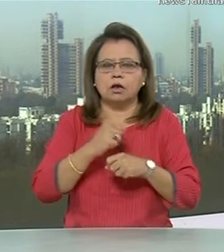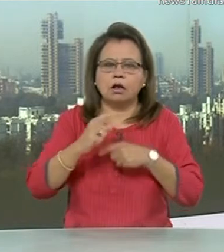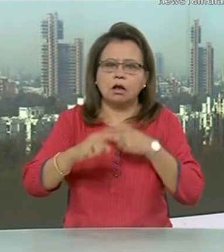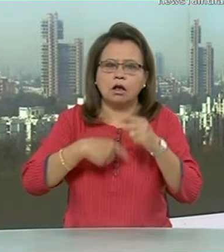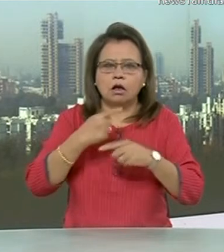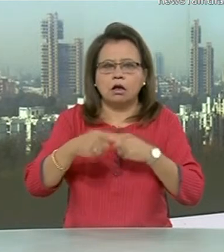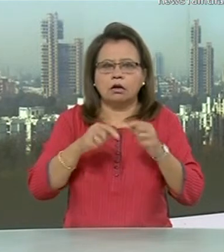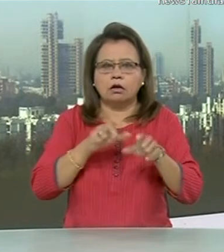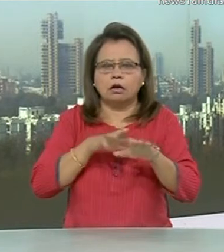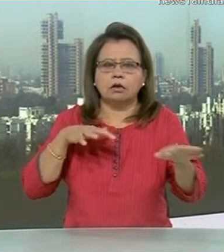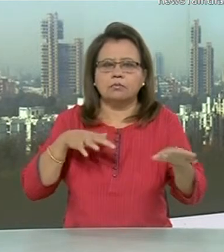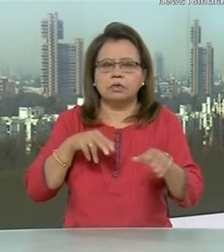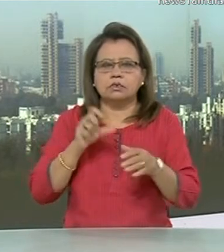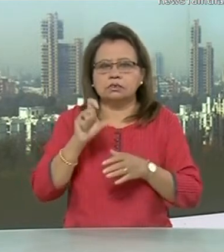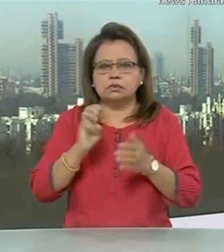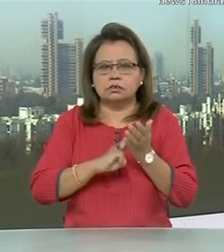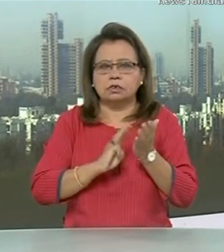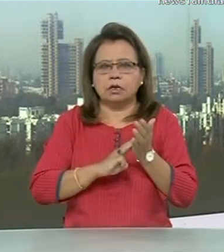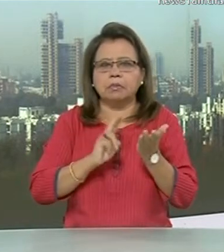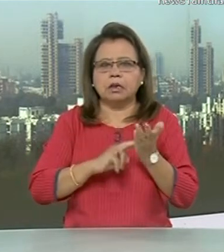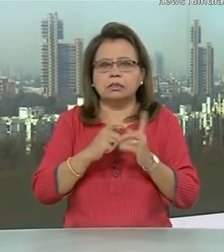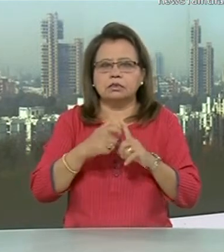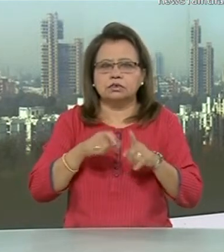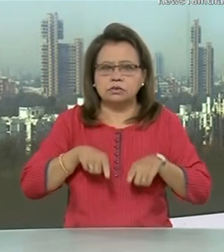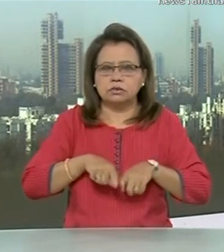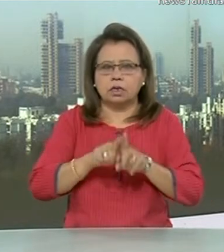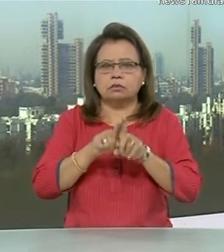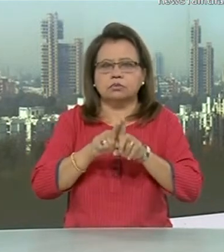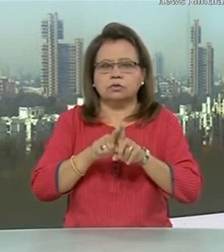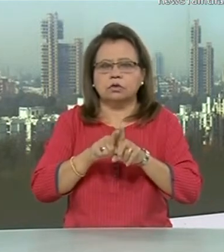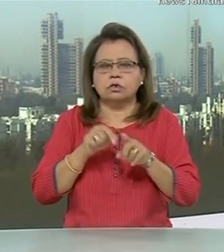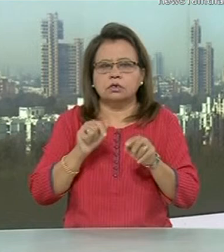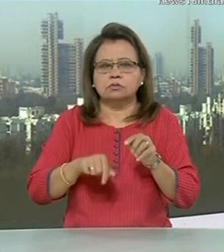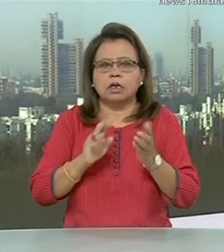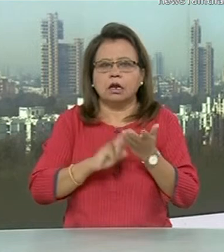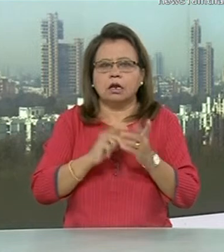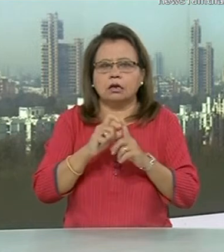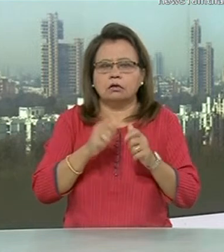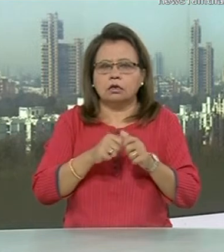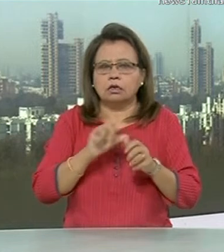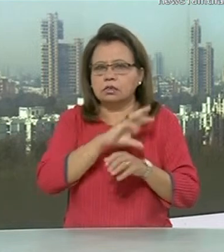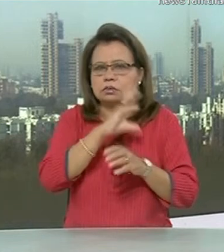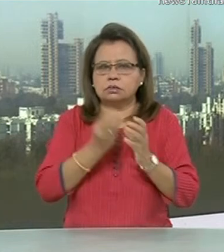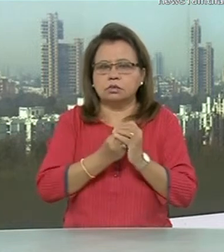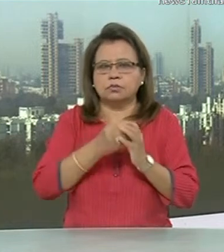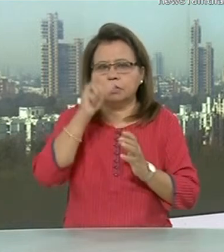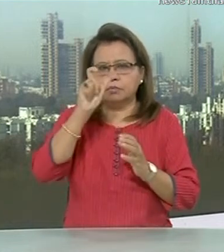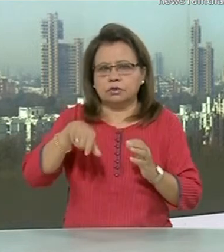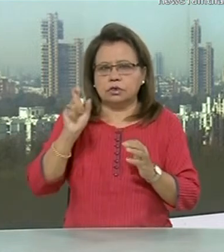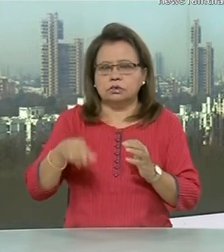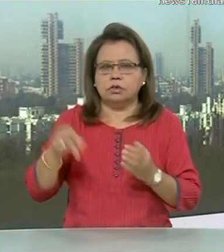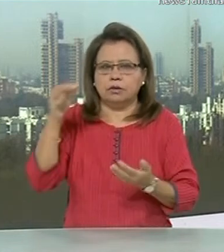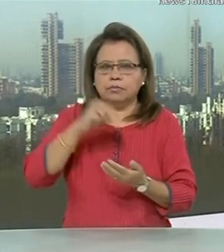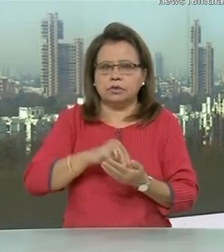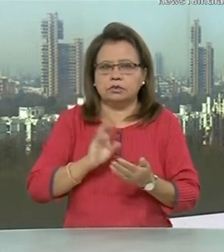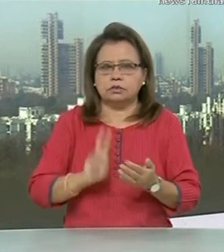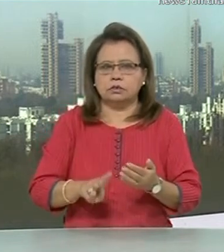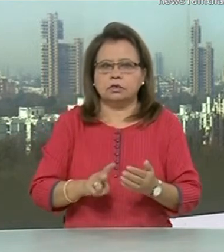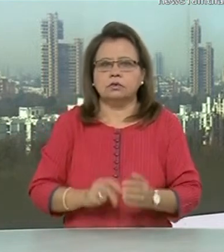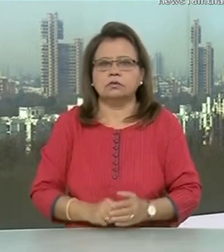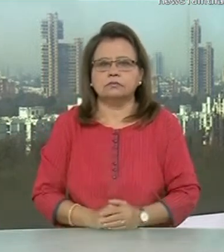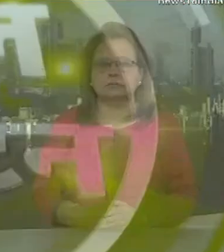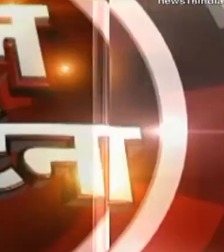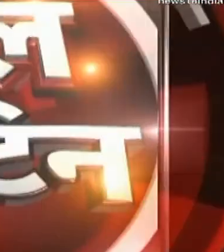रैली में सीएम नीतिश मंच साझा करेंगे इसमें NDA के सभी प्रत्याशी मौजूद रहे हैं